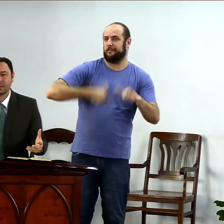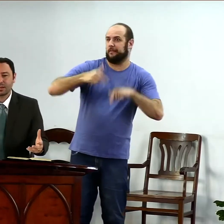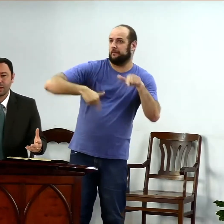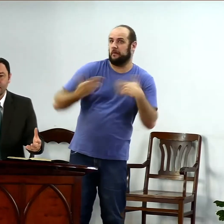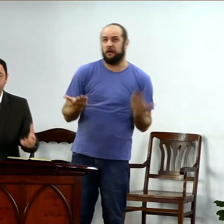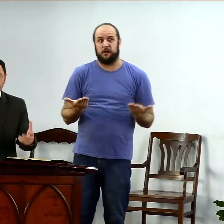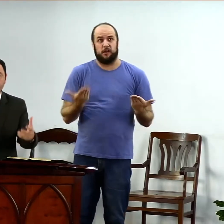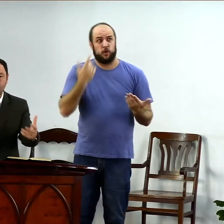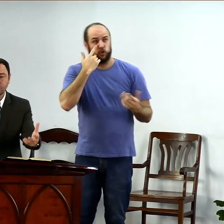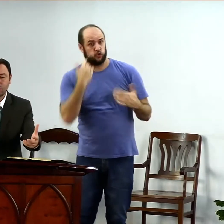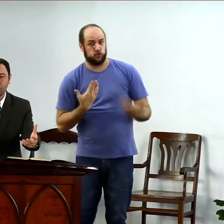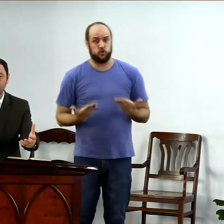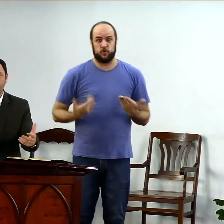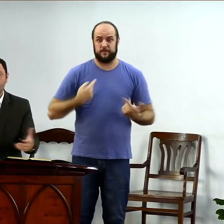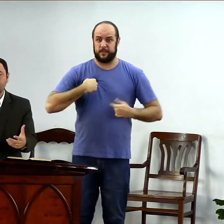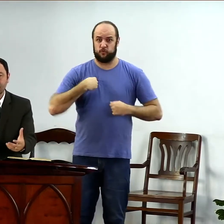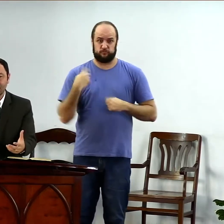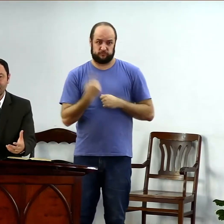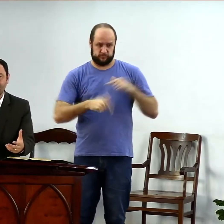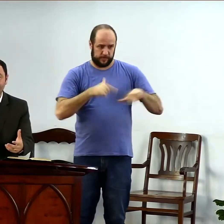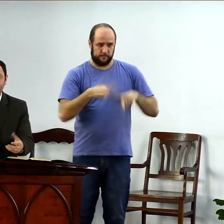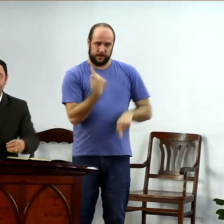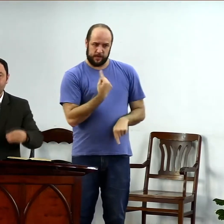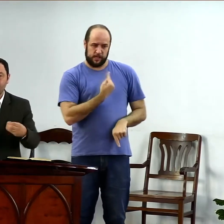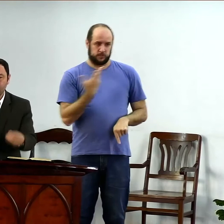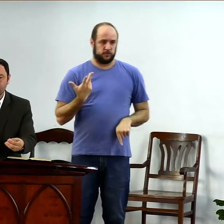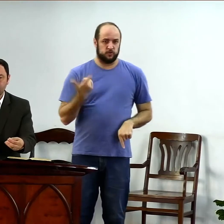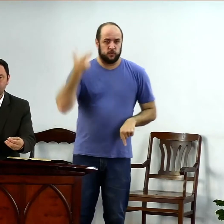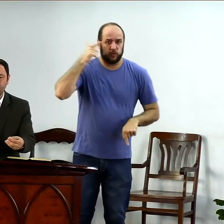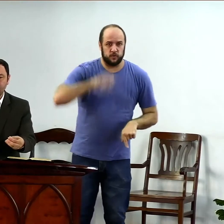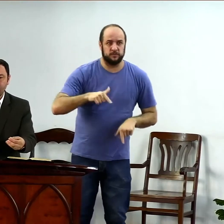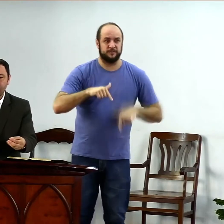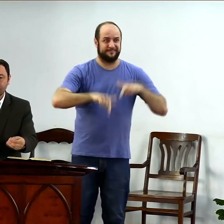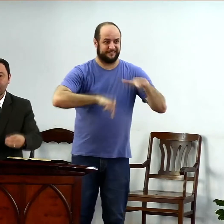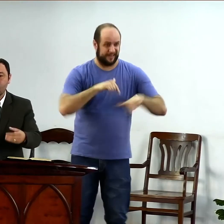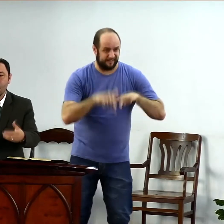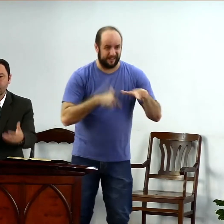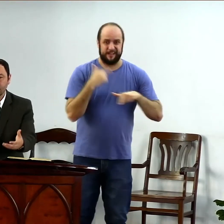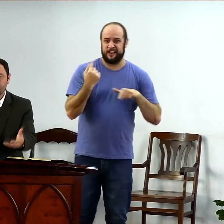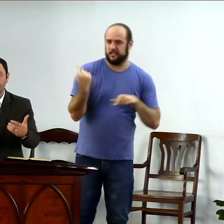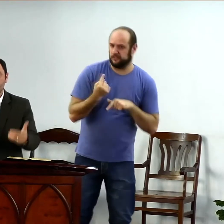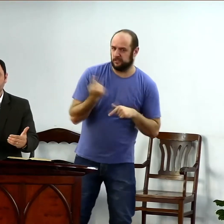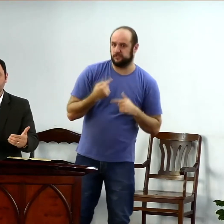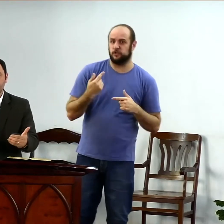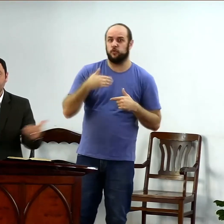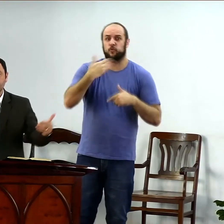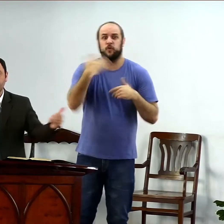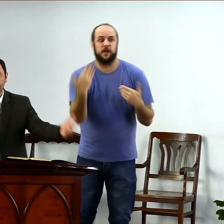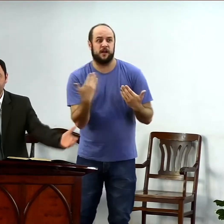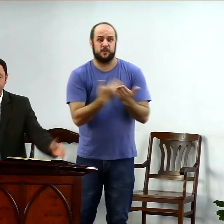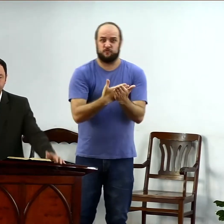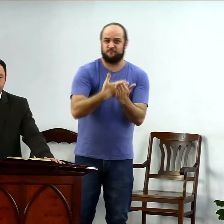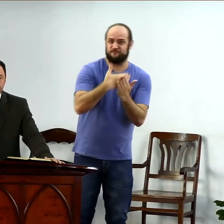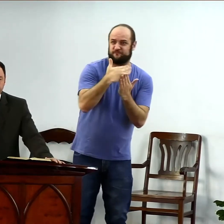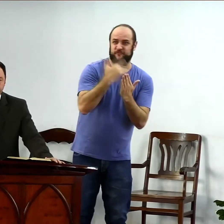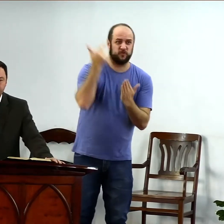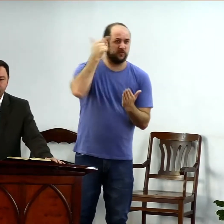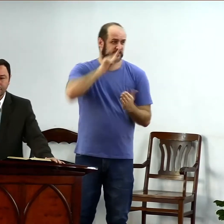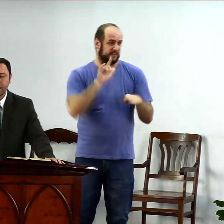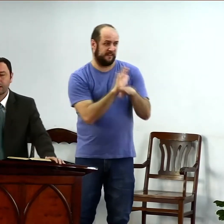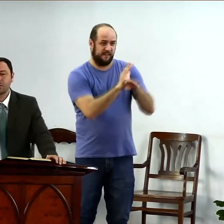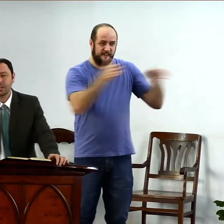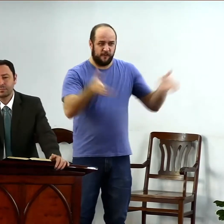Será que eu, como autônomo, vou conseguir recursos? E até quando esses recursos irão suprir a minha